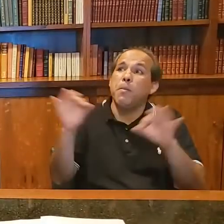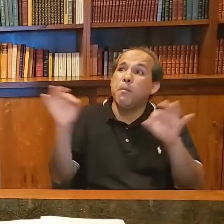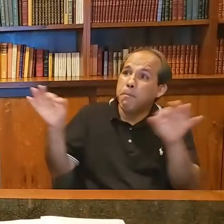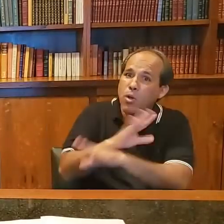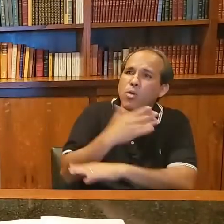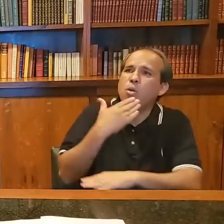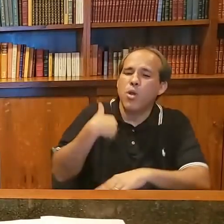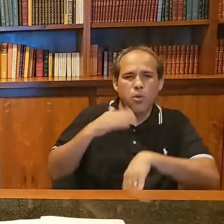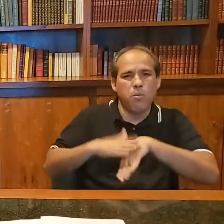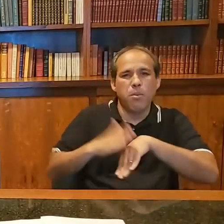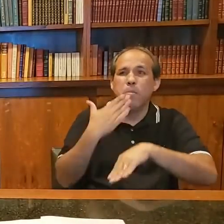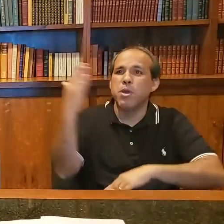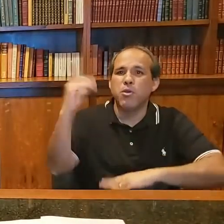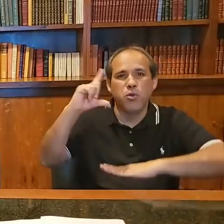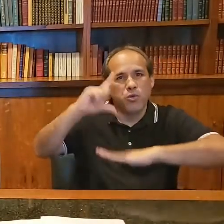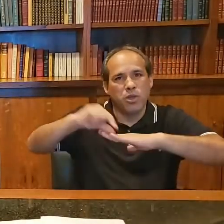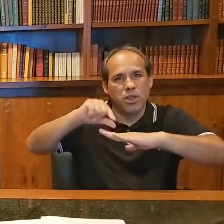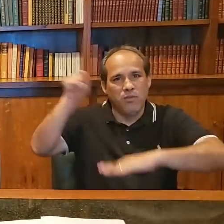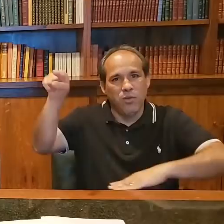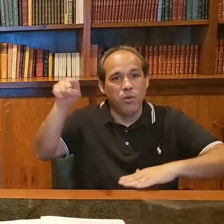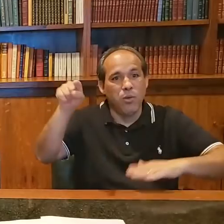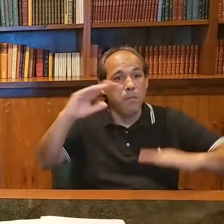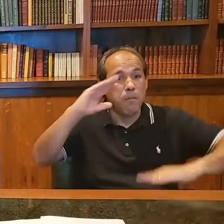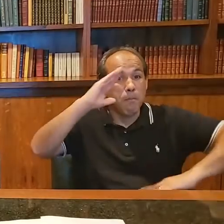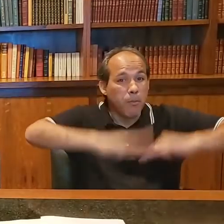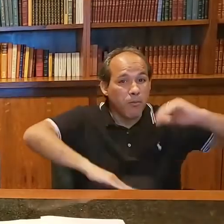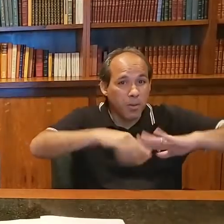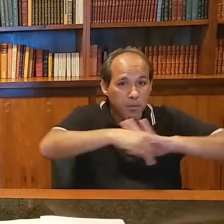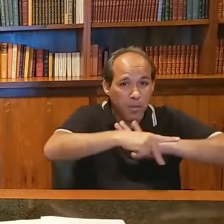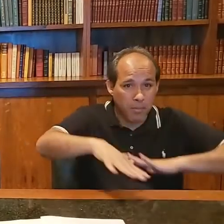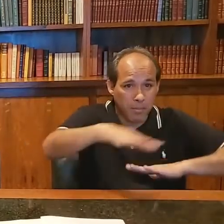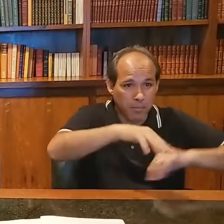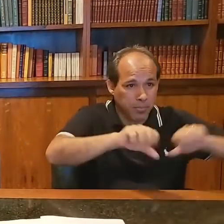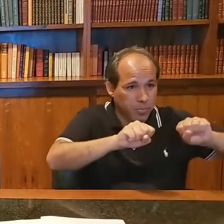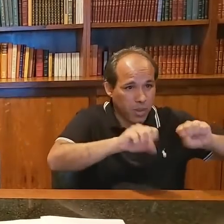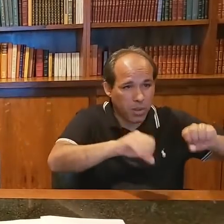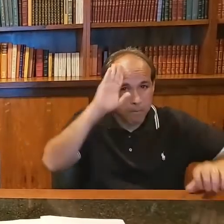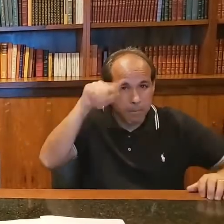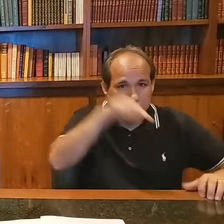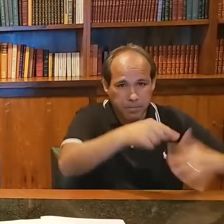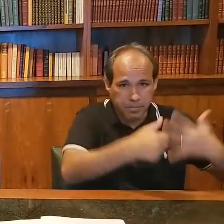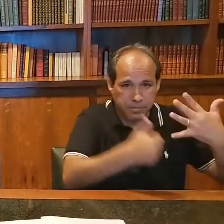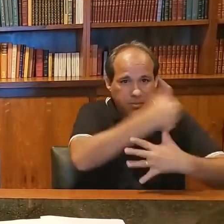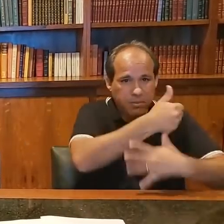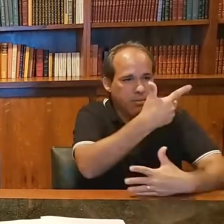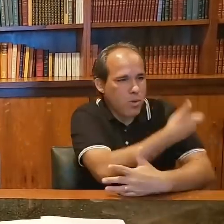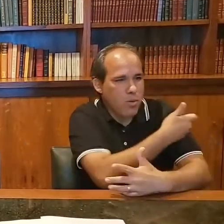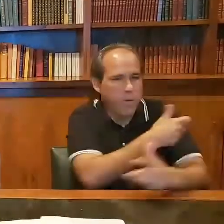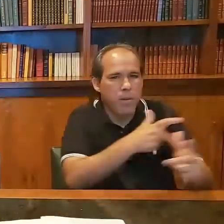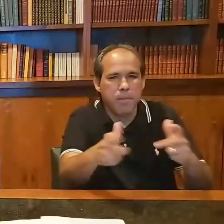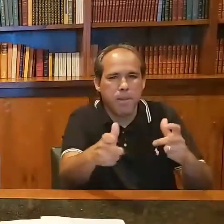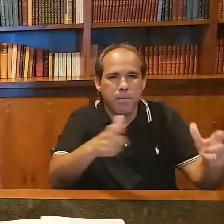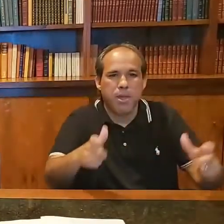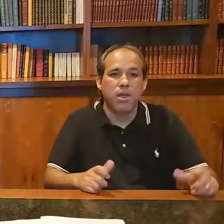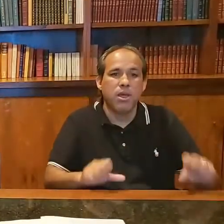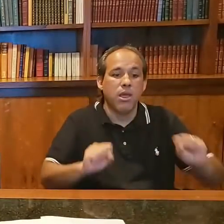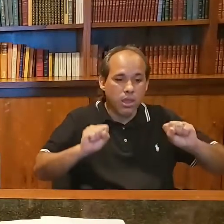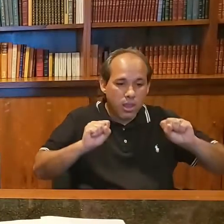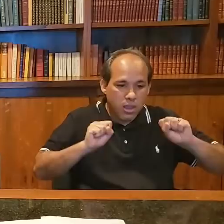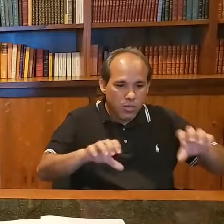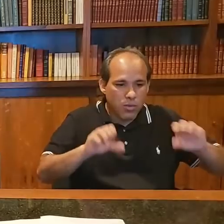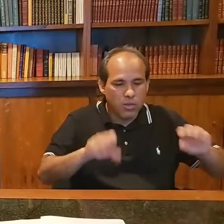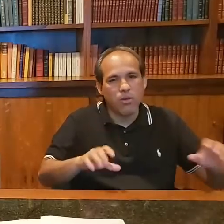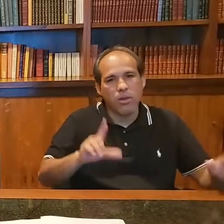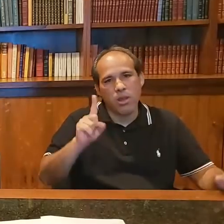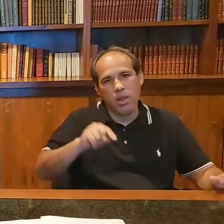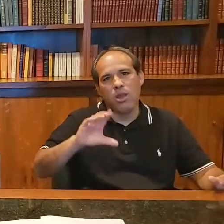para ter os profissionais da educação como prioridade. Então, a educação, ela se faz. É